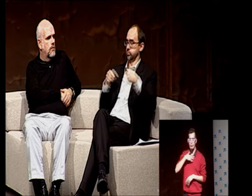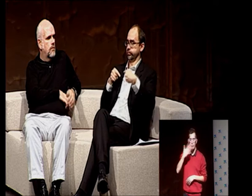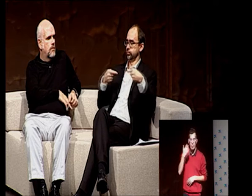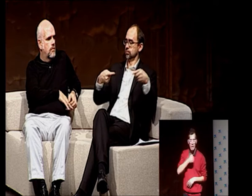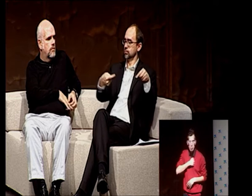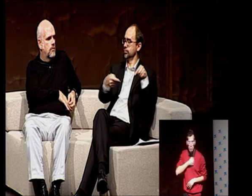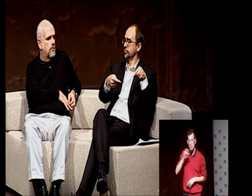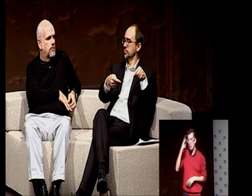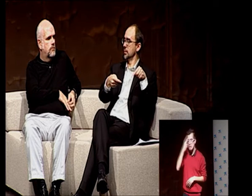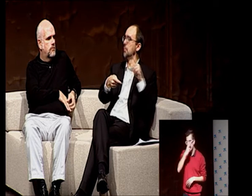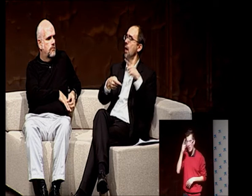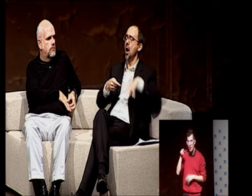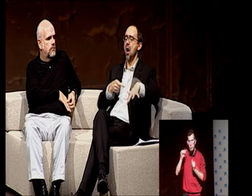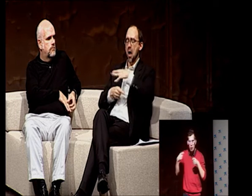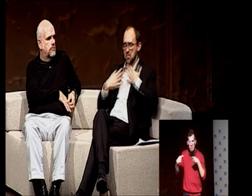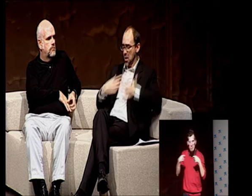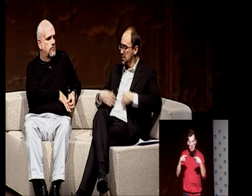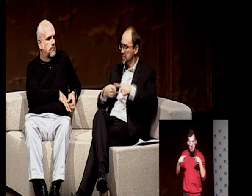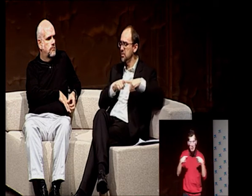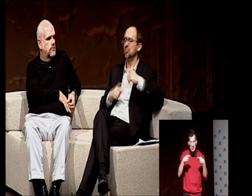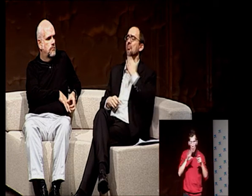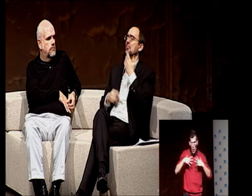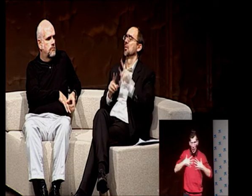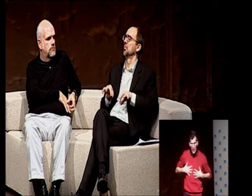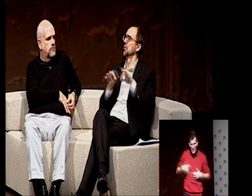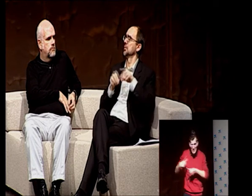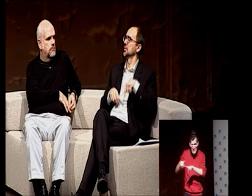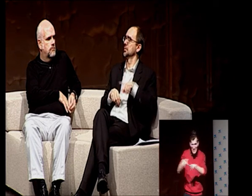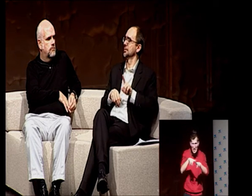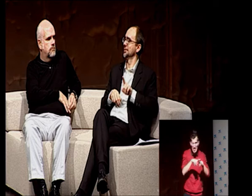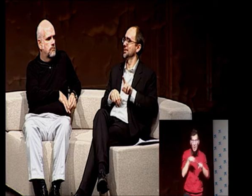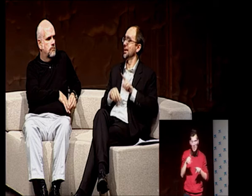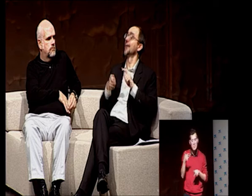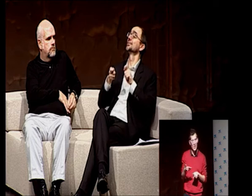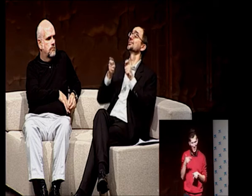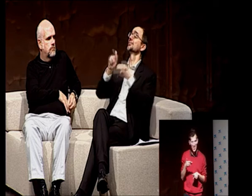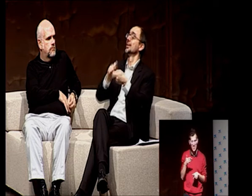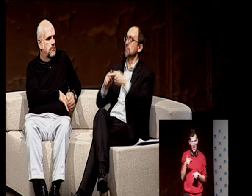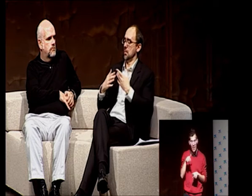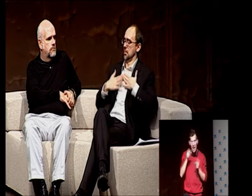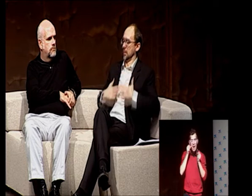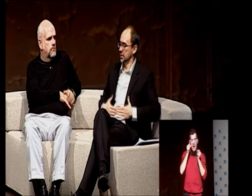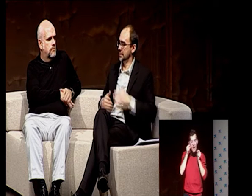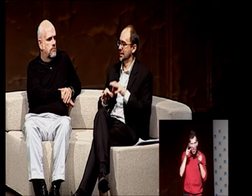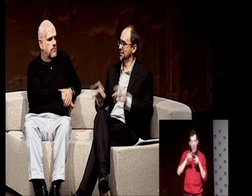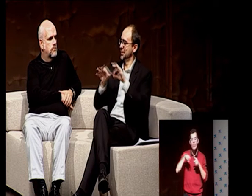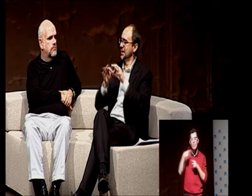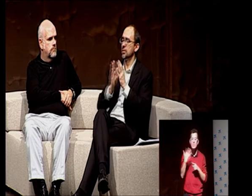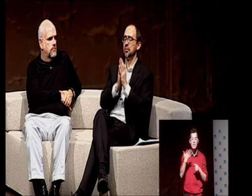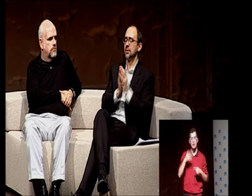eh se recogen pensamientos de distintas religiones cuando entran en controversia distintos